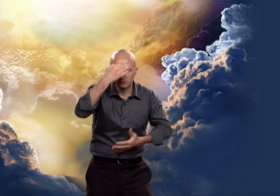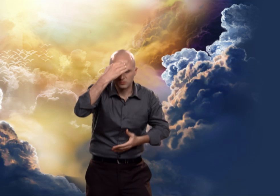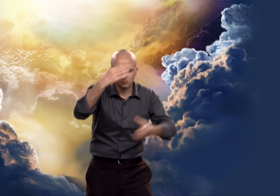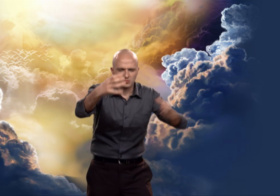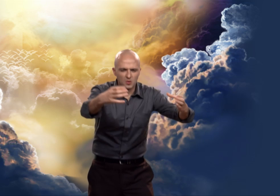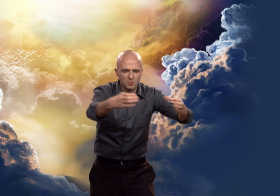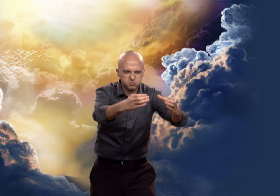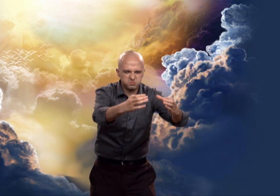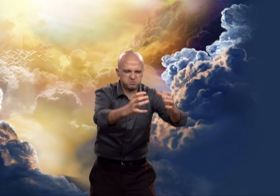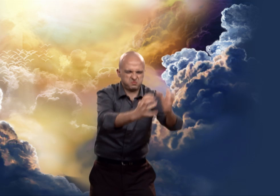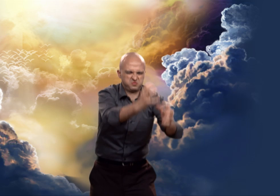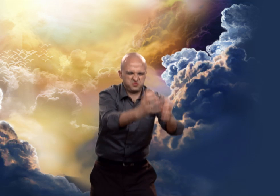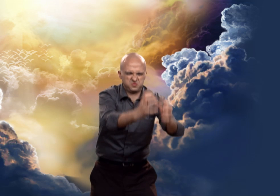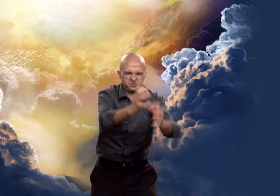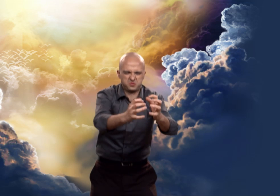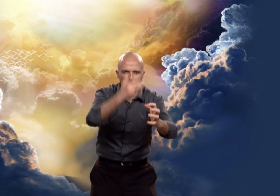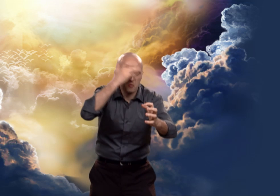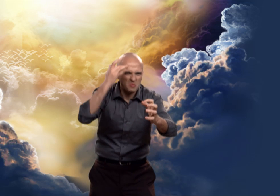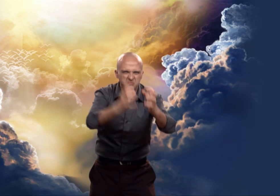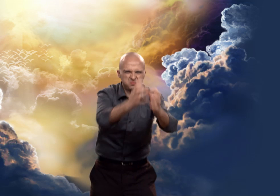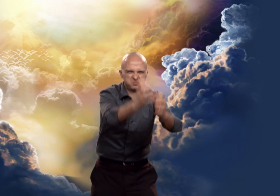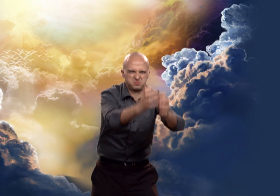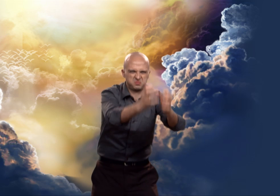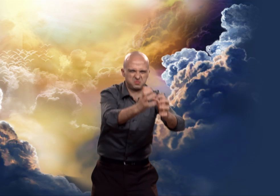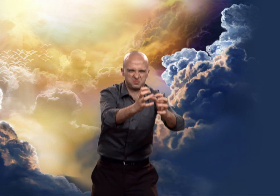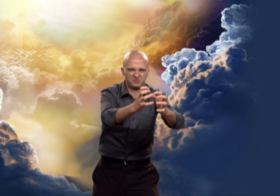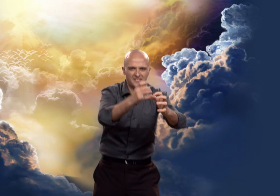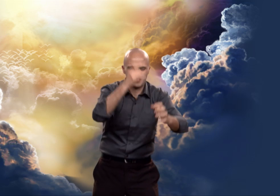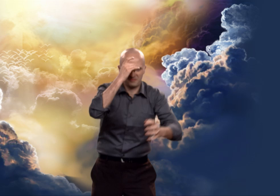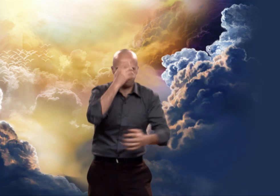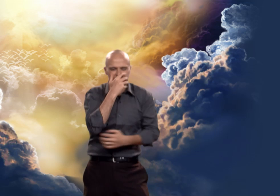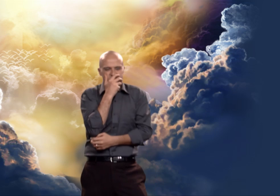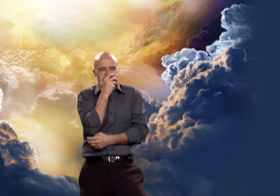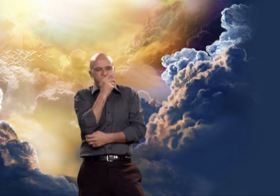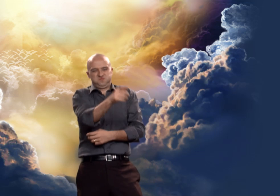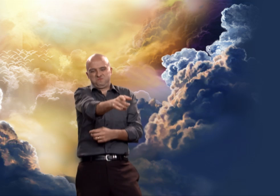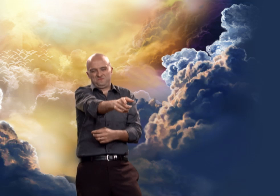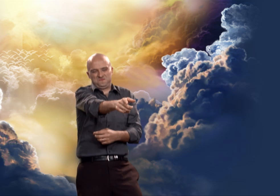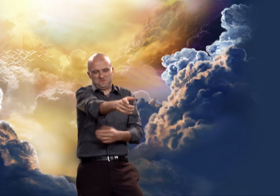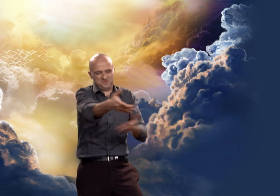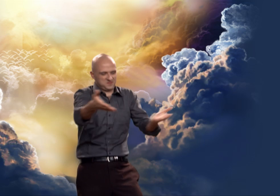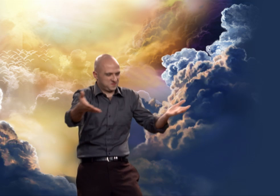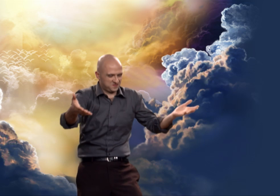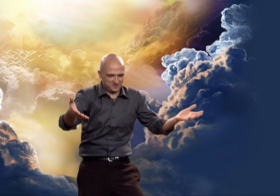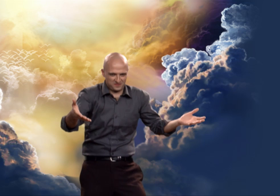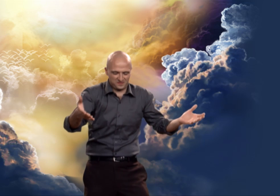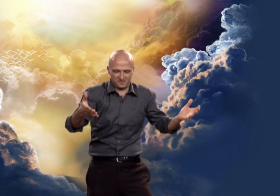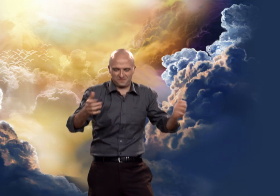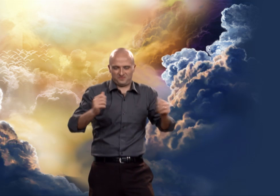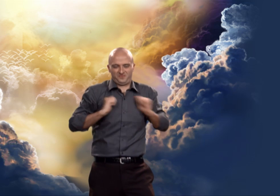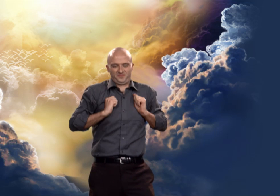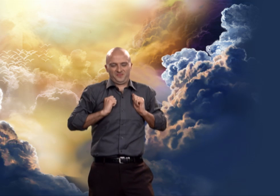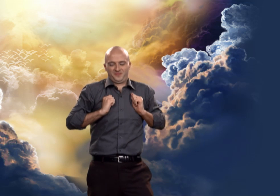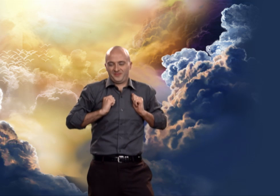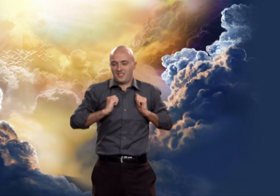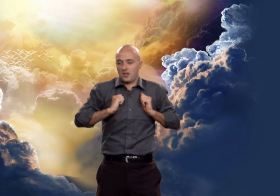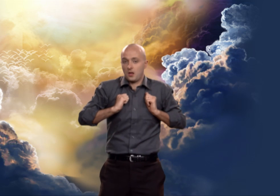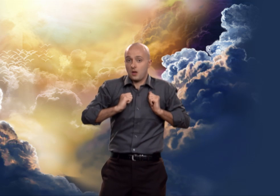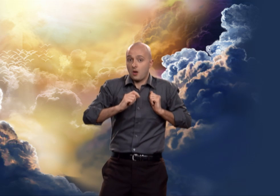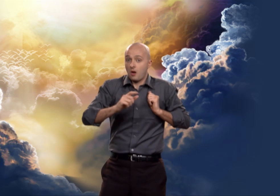cristãos, Satanás não se preocupa. Mas quando as pessoas indagam o que é necessário fazer para ser salvo, ele procura opor